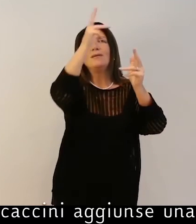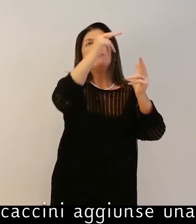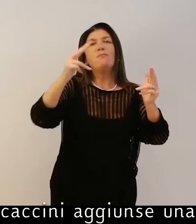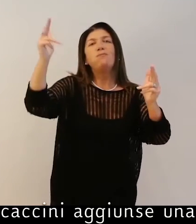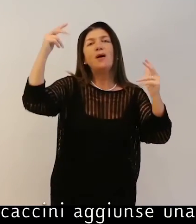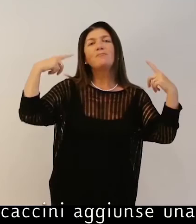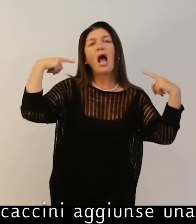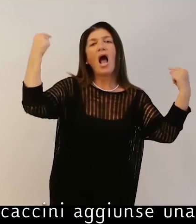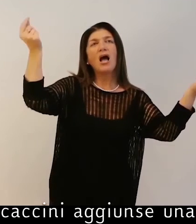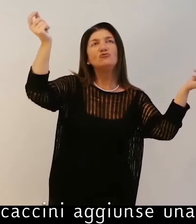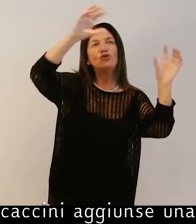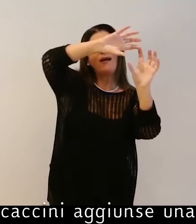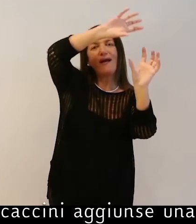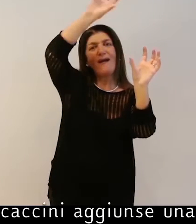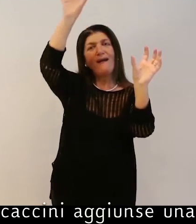superiore.